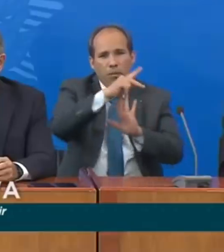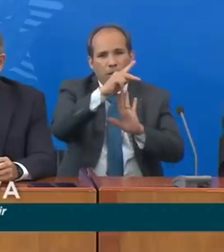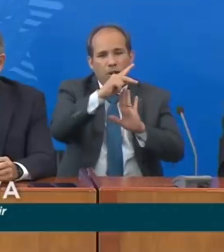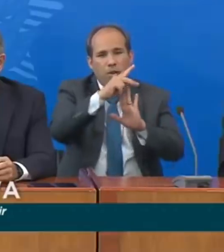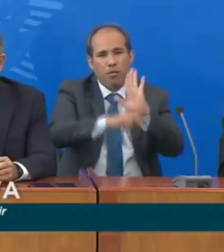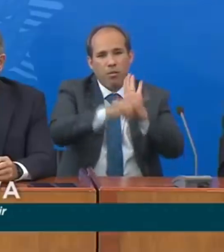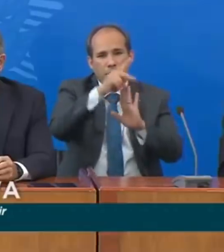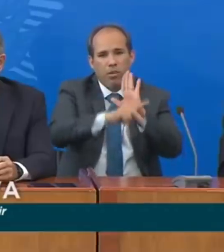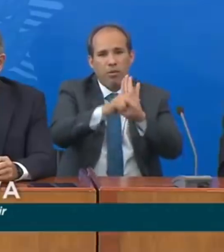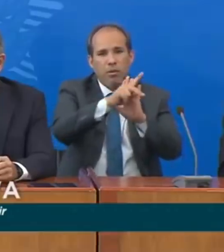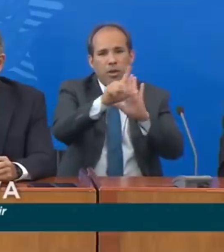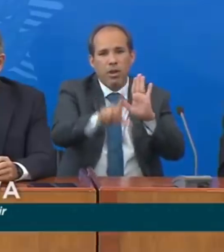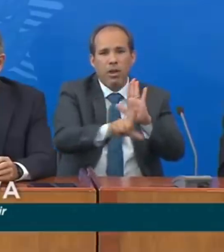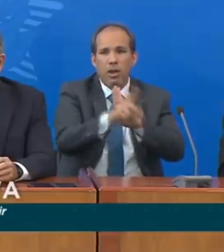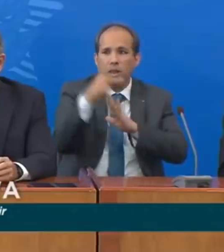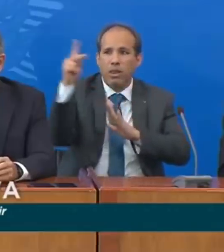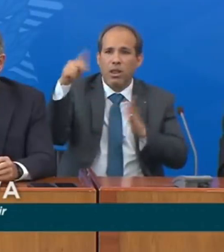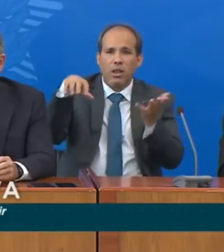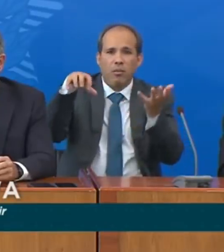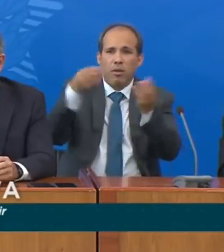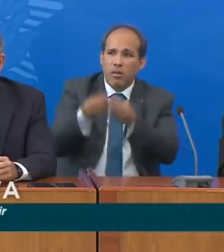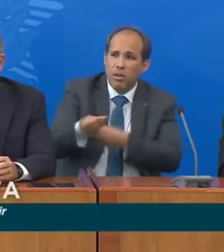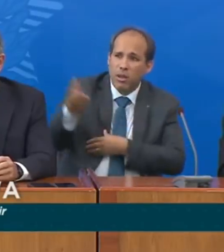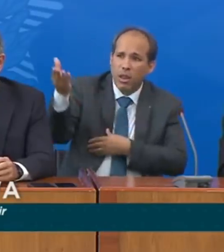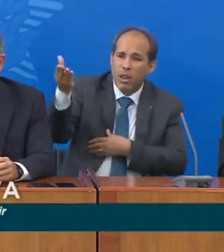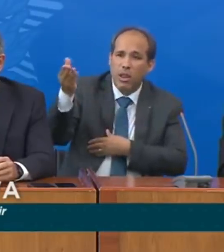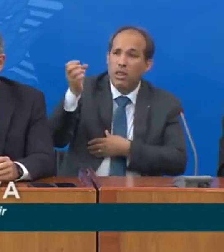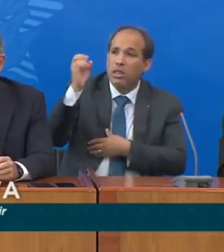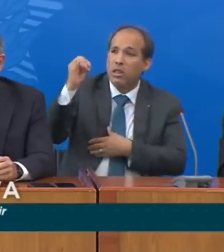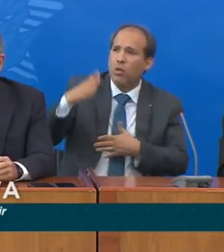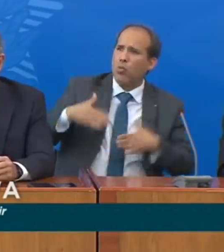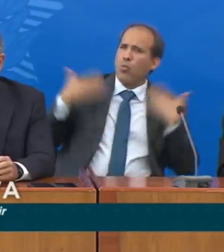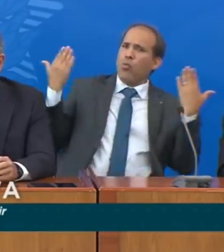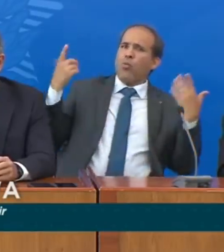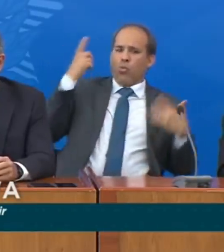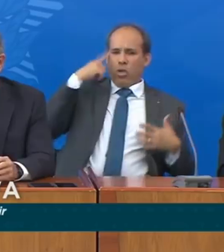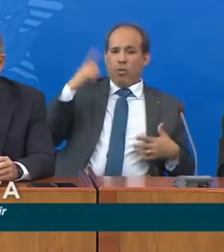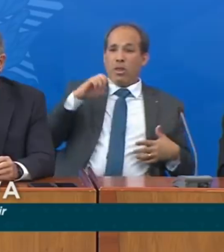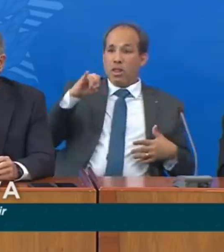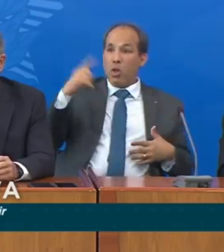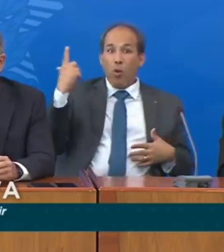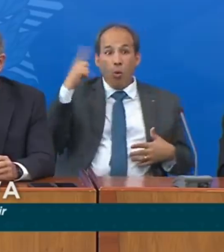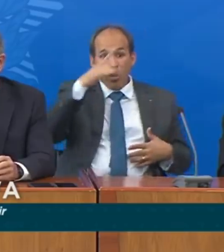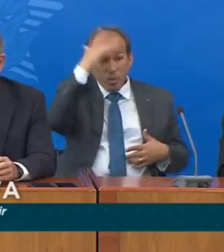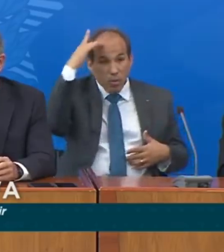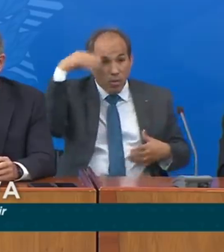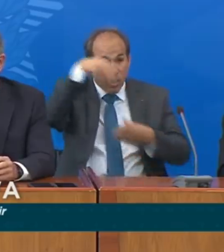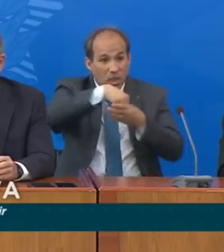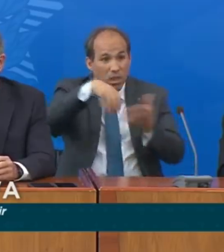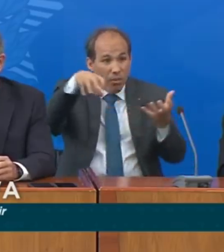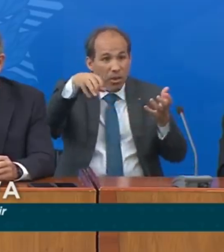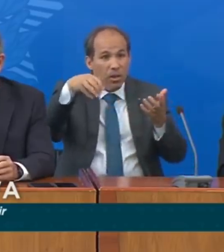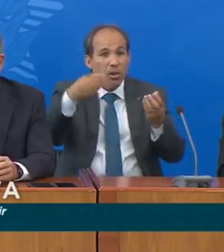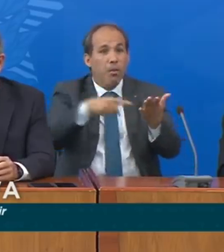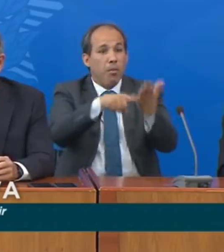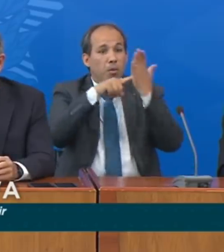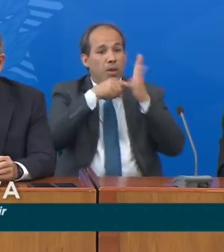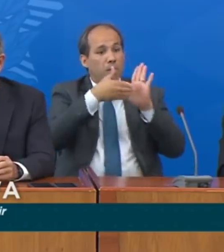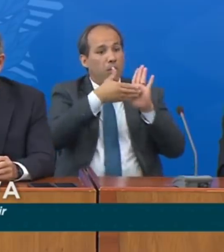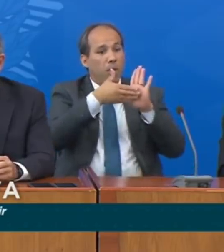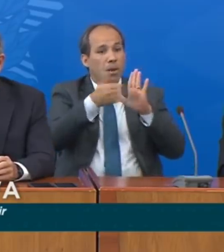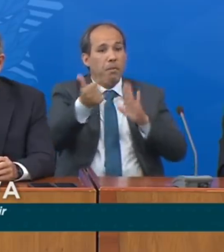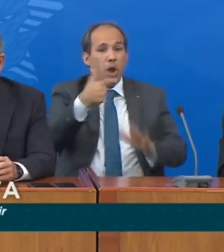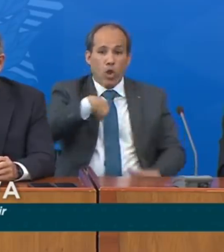está surpreendendo o parlamento de nada. Se alguém do parlamento apresentar uma proposta hoje e for melhor do que a nossa, a